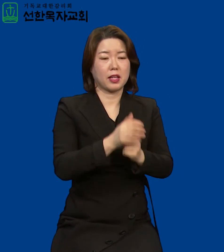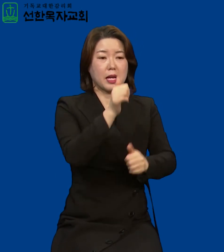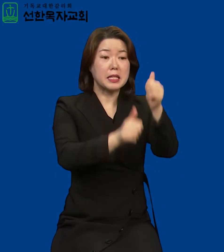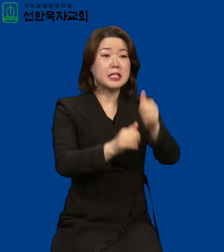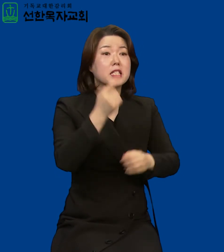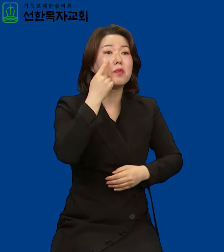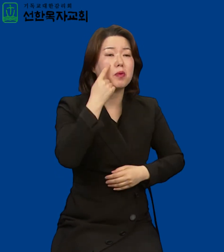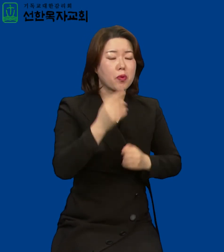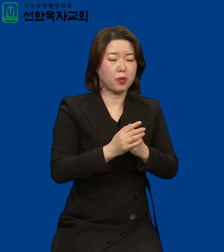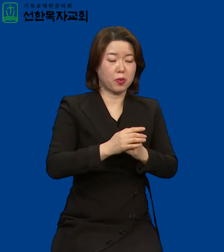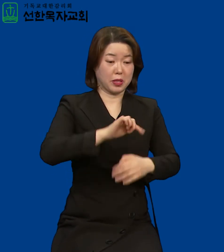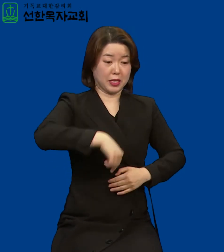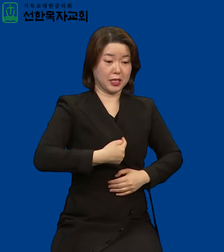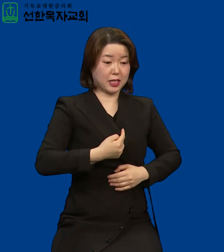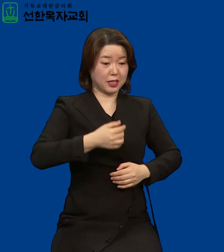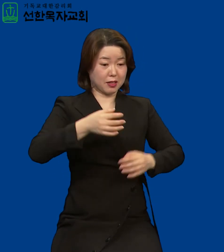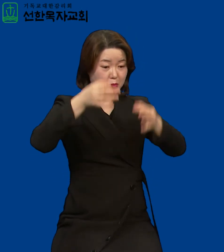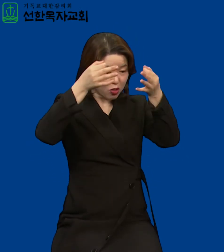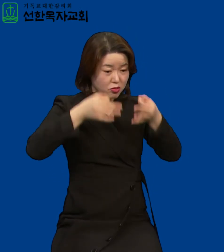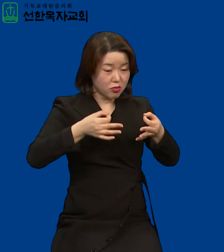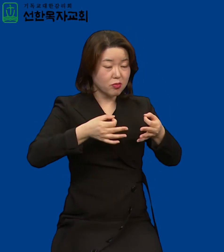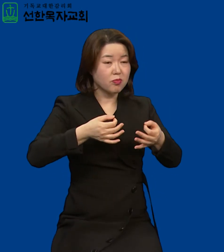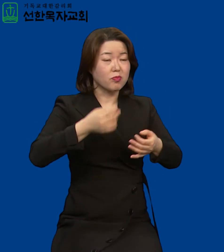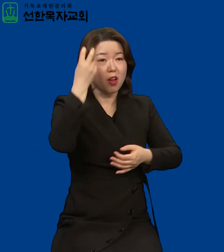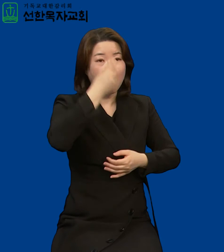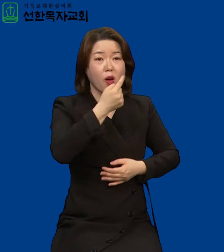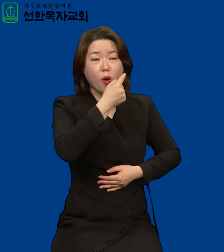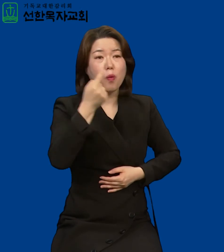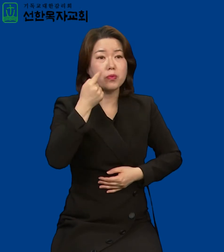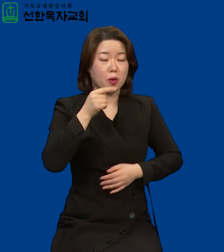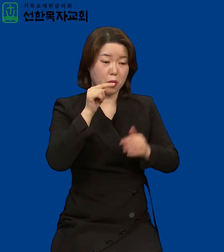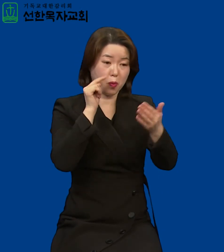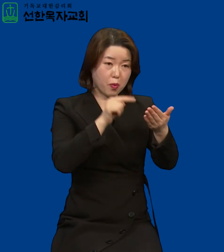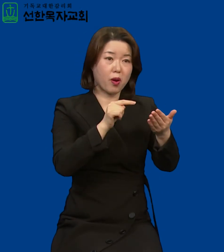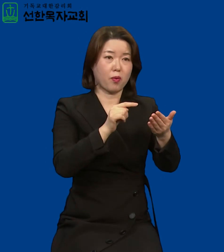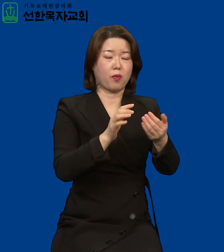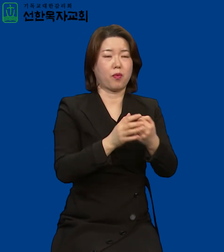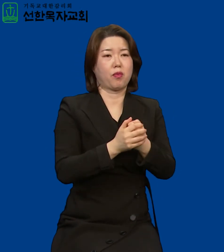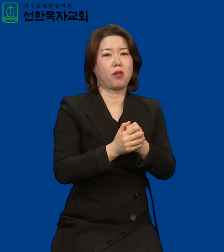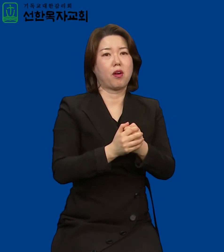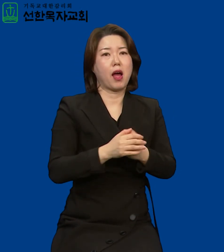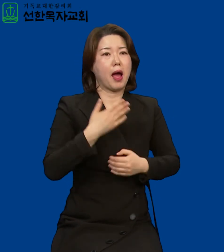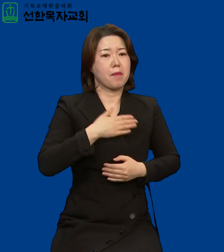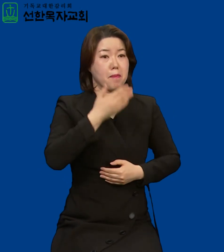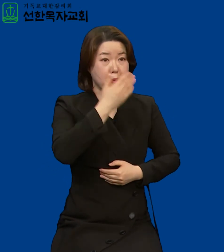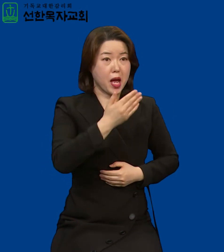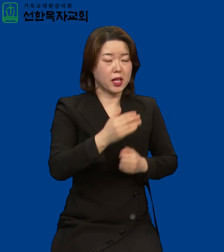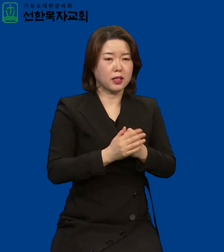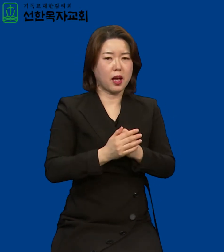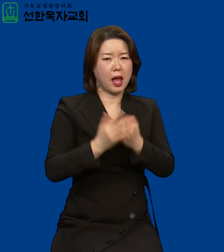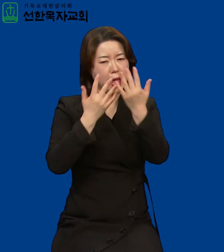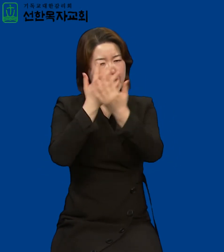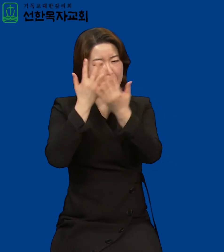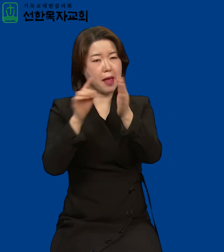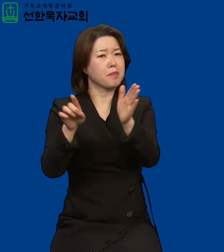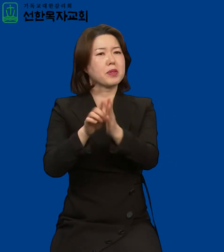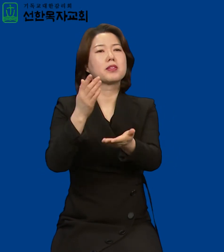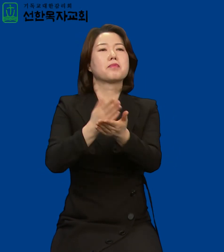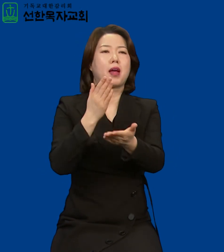시험해보고, 스스로 시험해보고 스스로 검증해보라고 했잖아요. 알 수 있으니까. 막연하게 믿을 게